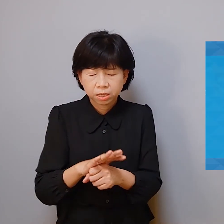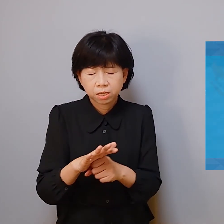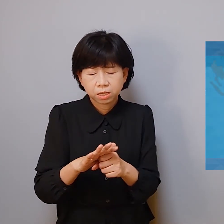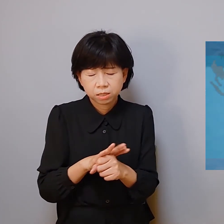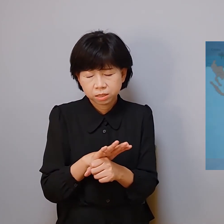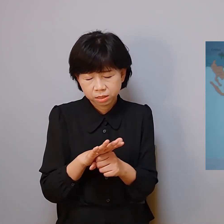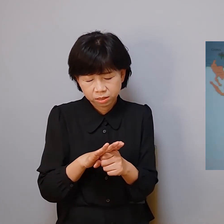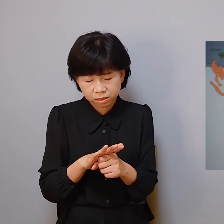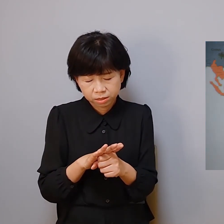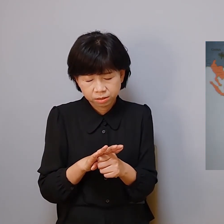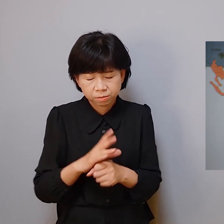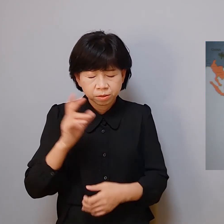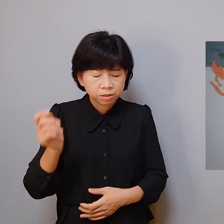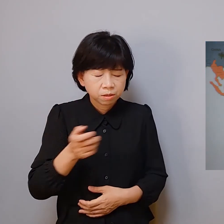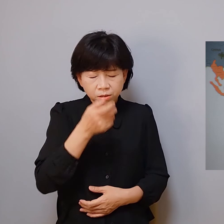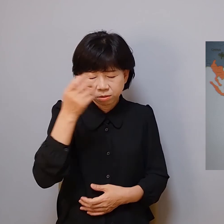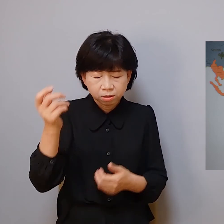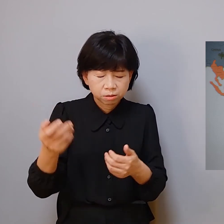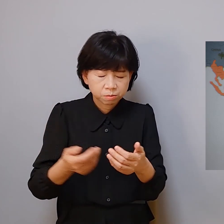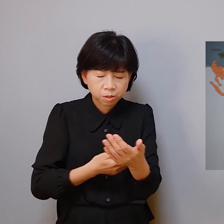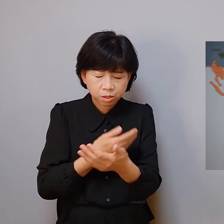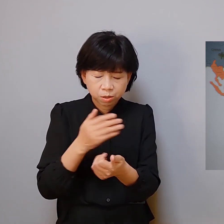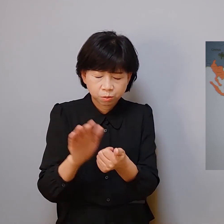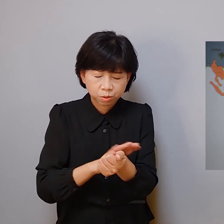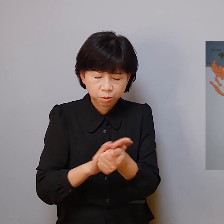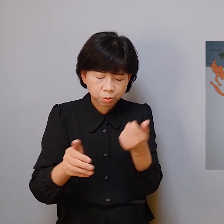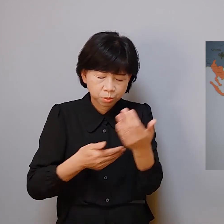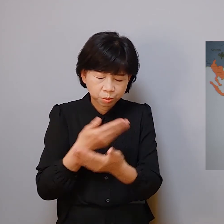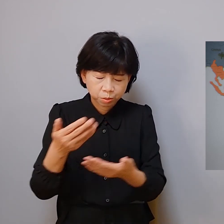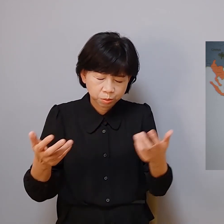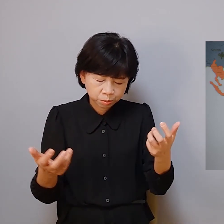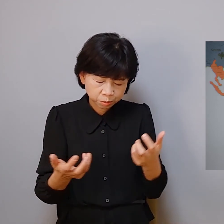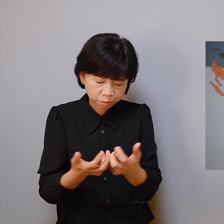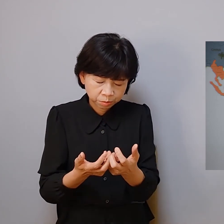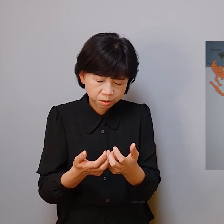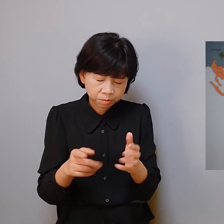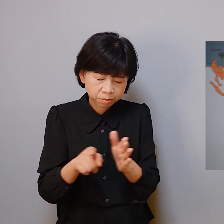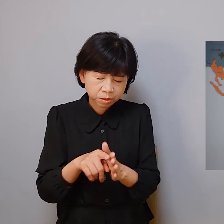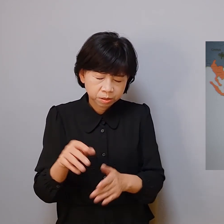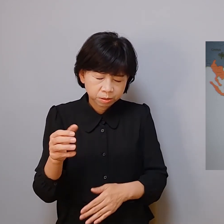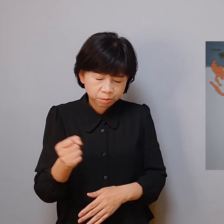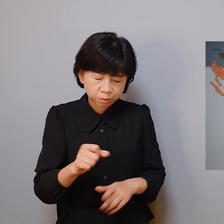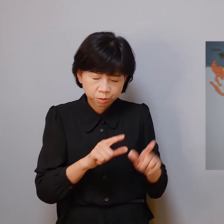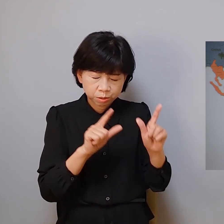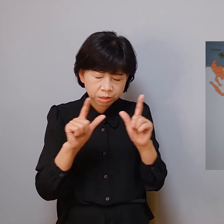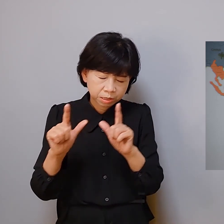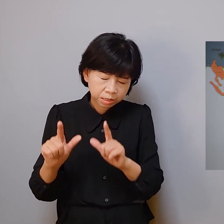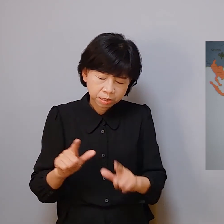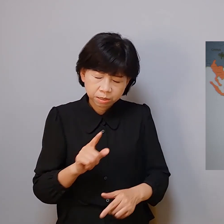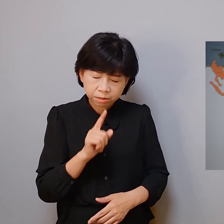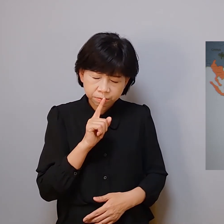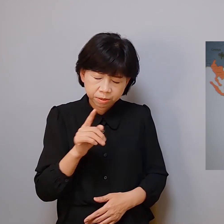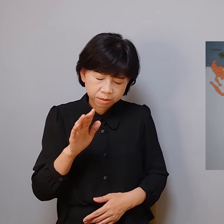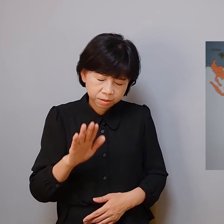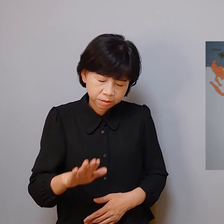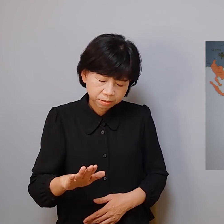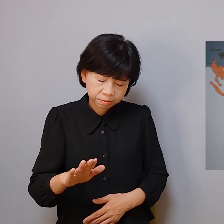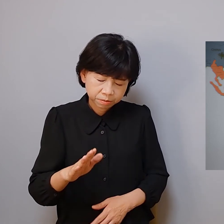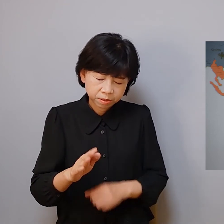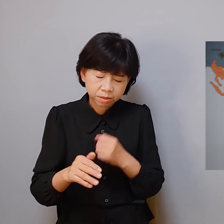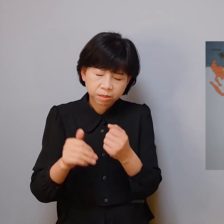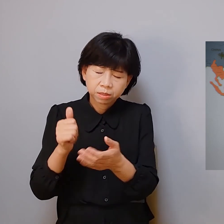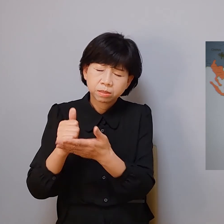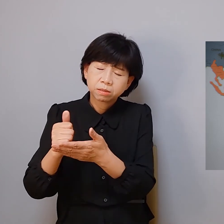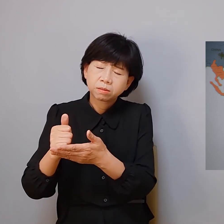크신 사랑하심과 성령님의 위로교통 충만하심이 믿음으로 산다 하면서